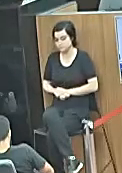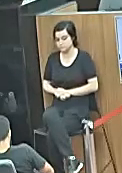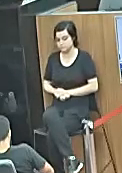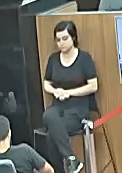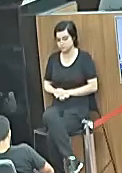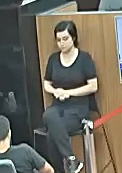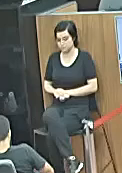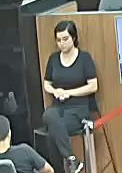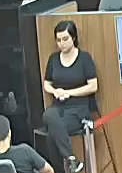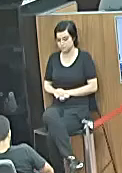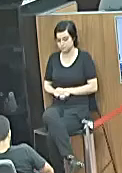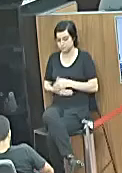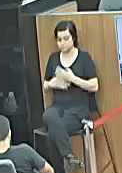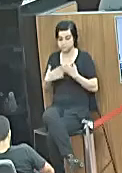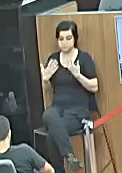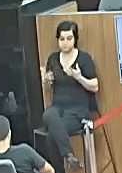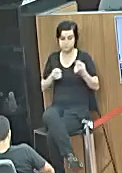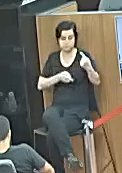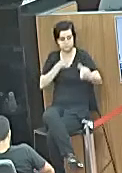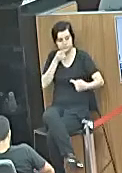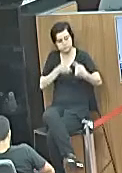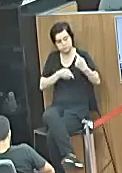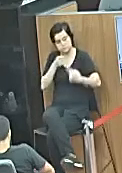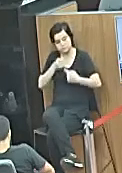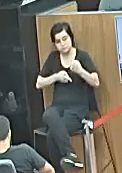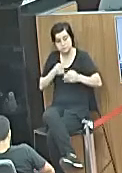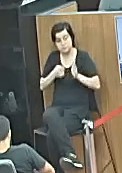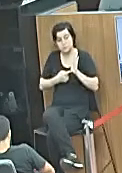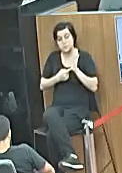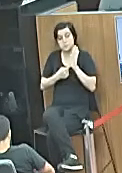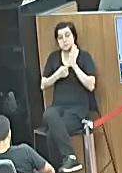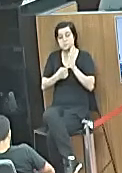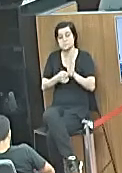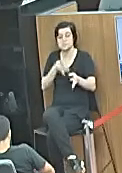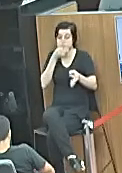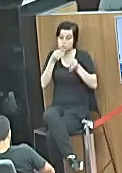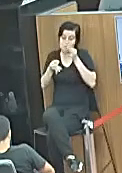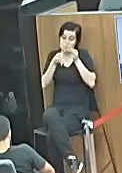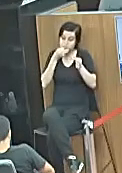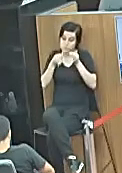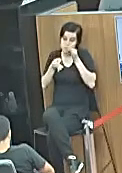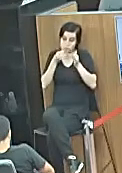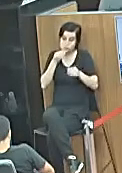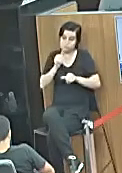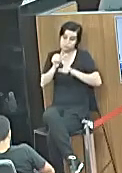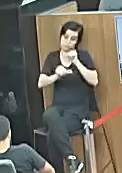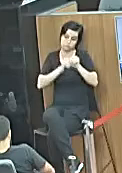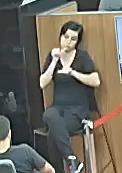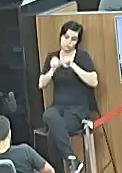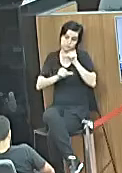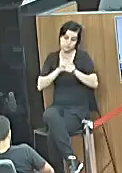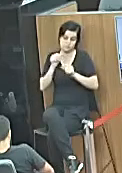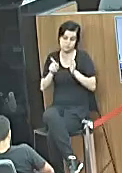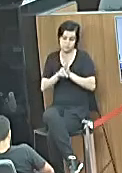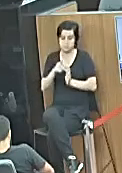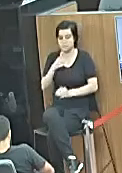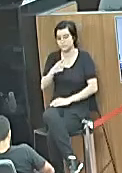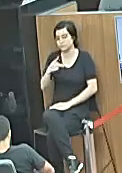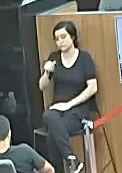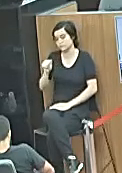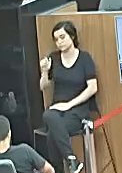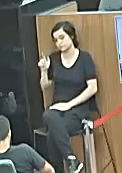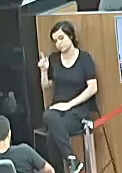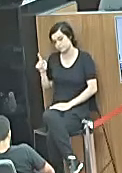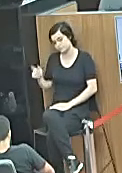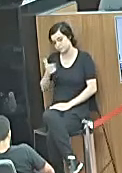como resultado das discussões foram apresentadas sugestões de alteração no pp a ge 2020 e